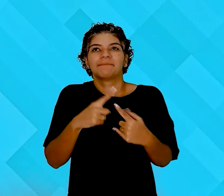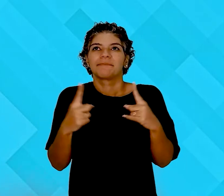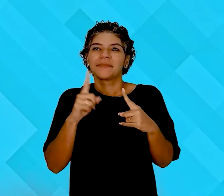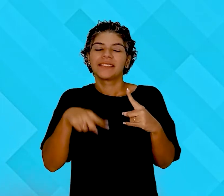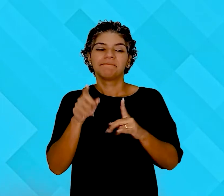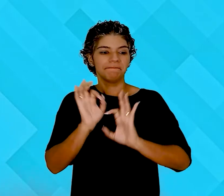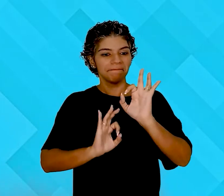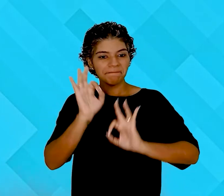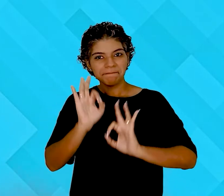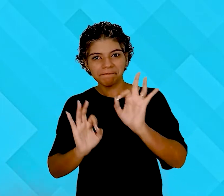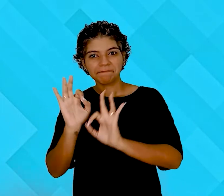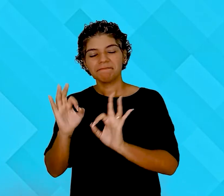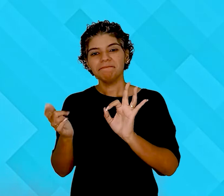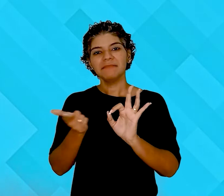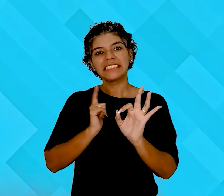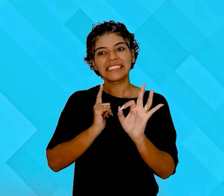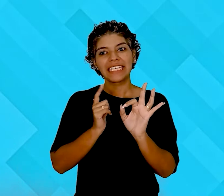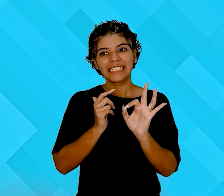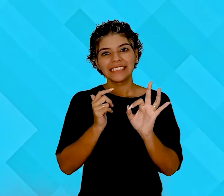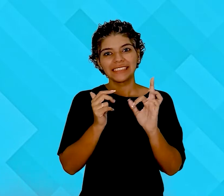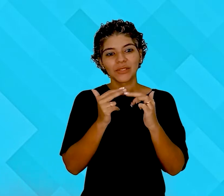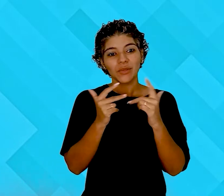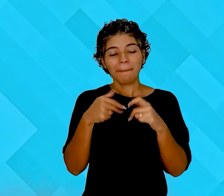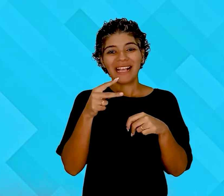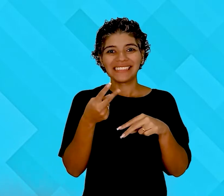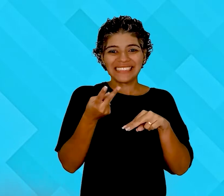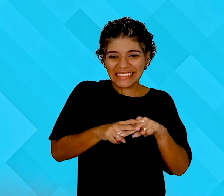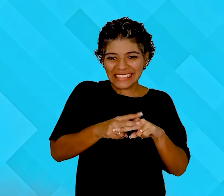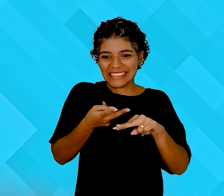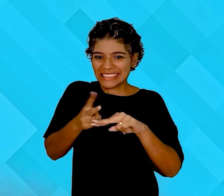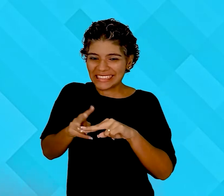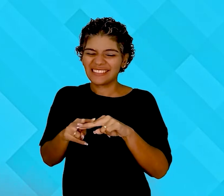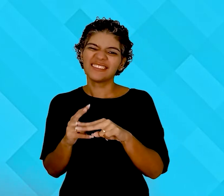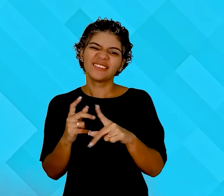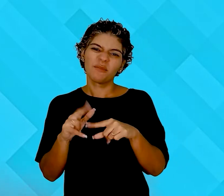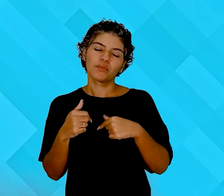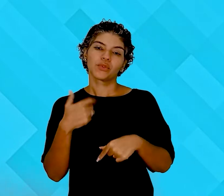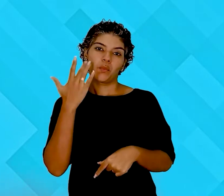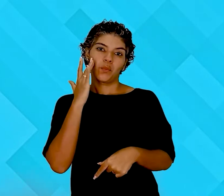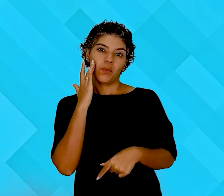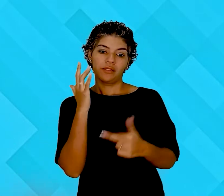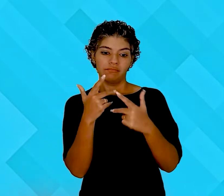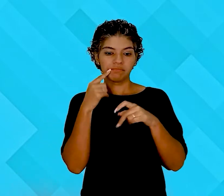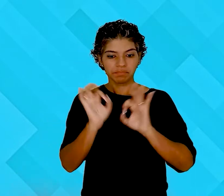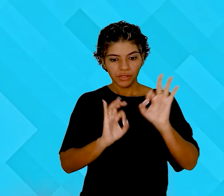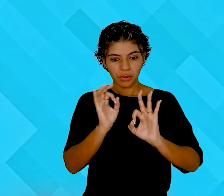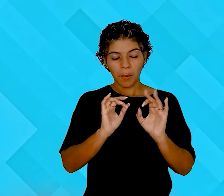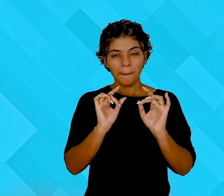Quando a gente é menor, o algoritmo favorece a gente. Quando a gente tem lá menos de 1.000 seguidores, o algoritmo está doido para a gente crescer, para a gente atrair mais gente.